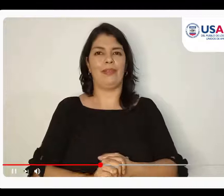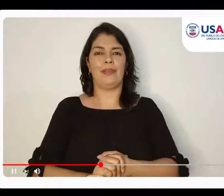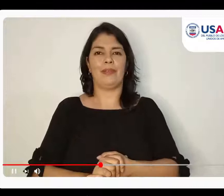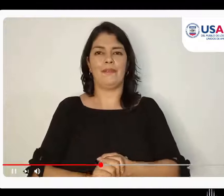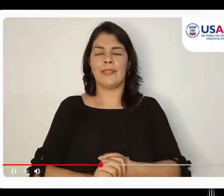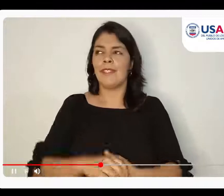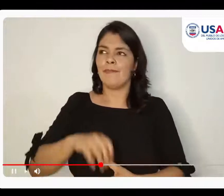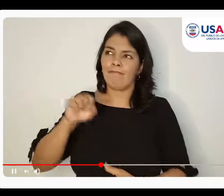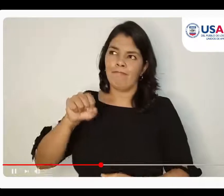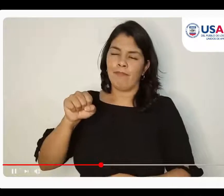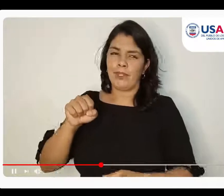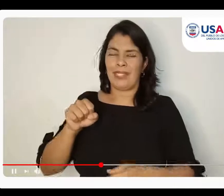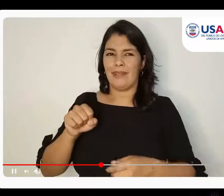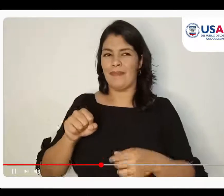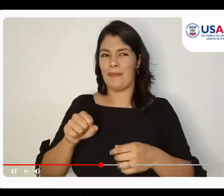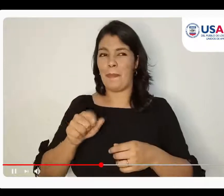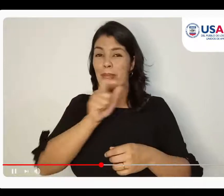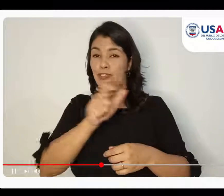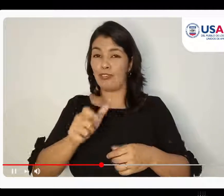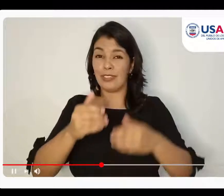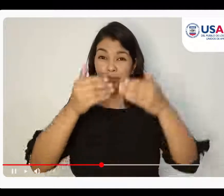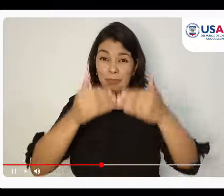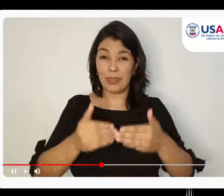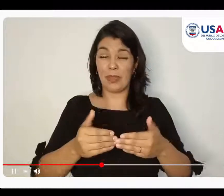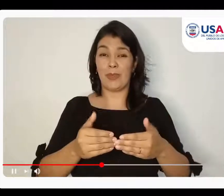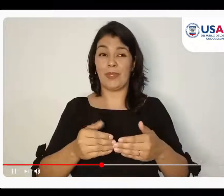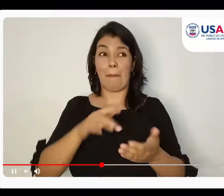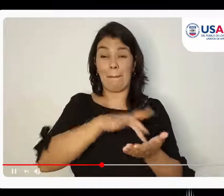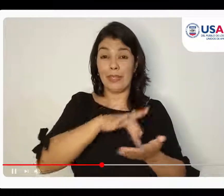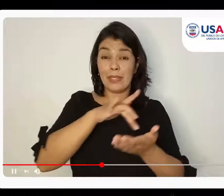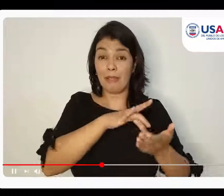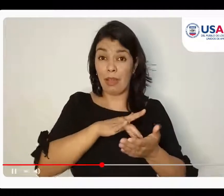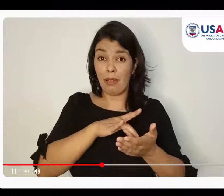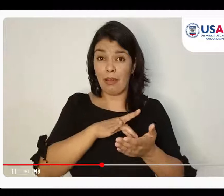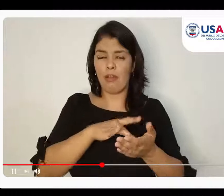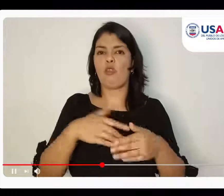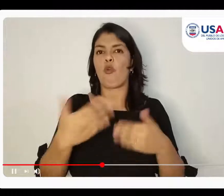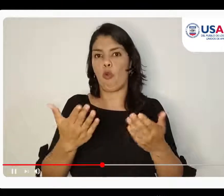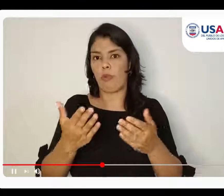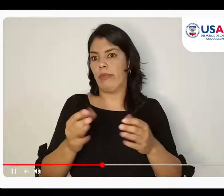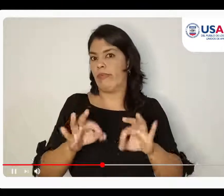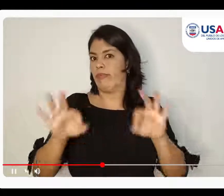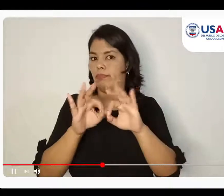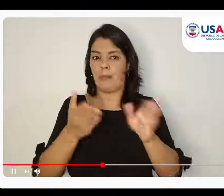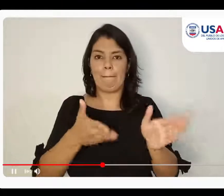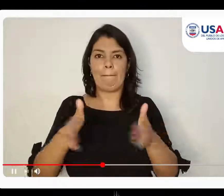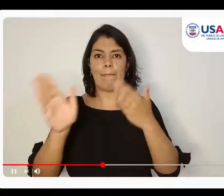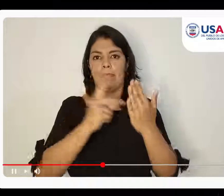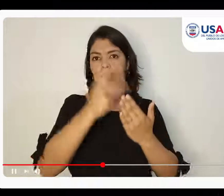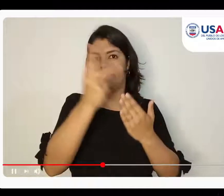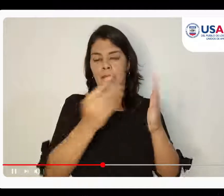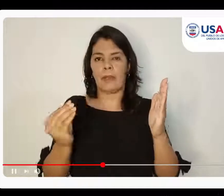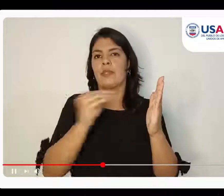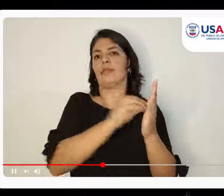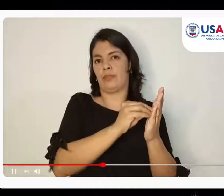es muy importante. Estos elementos que permiten participar a la población queden dentro de los planes y proyectos, porque lo que no queda allí,